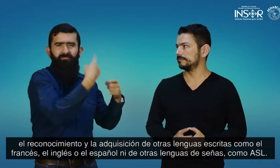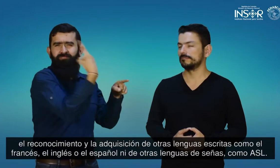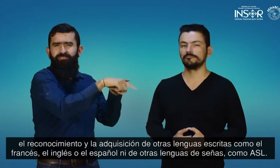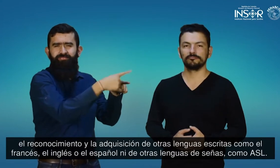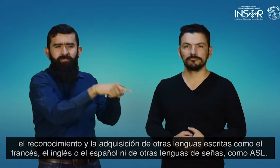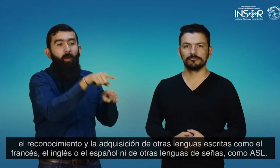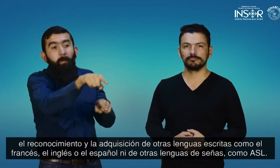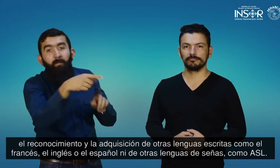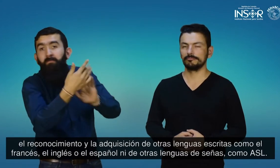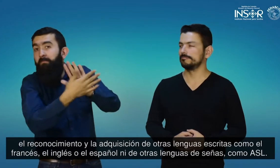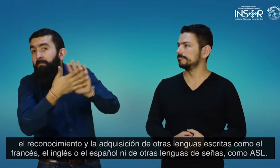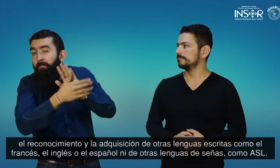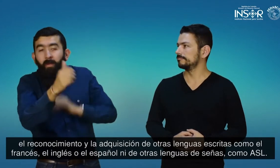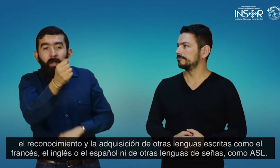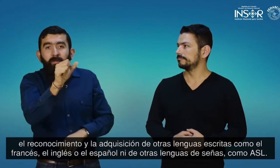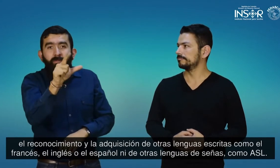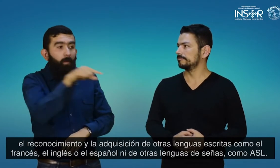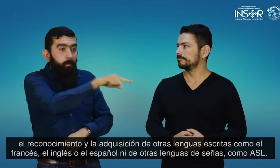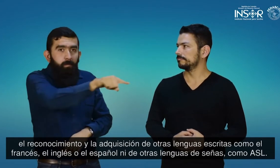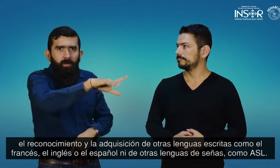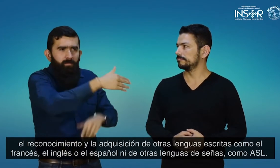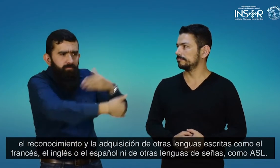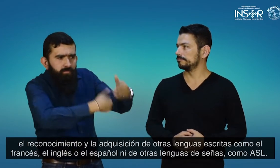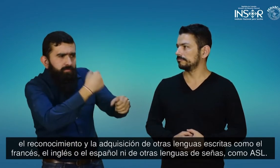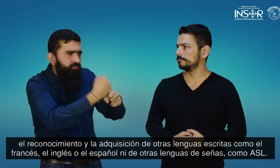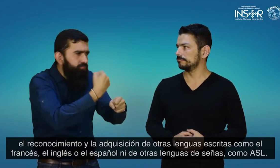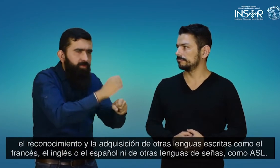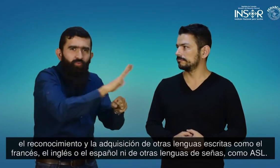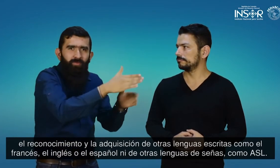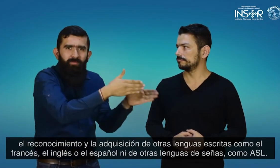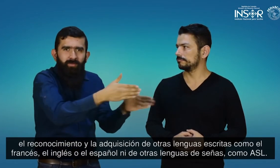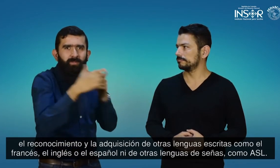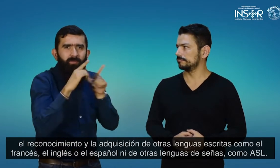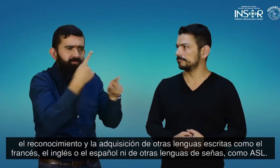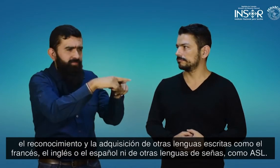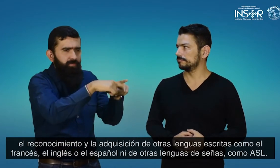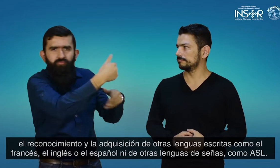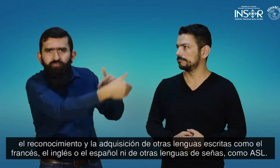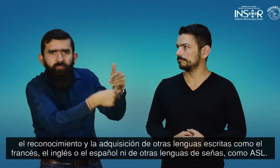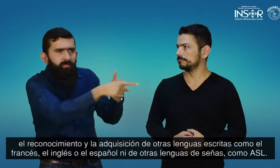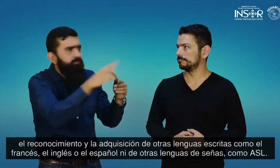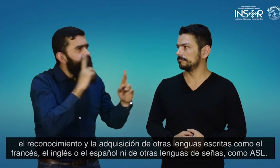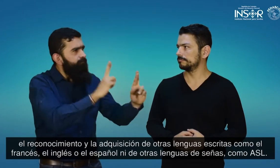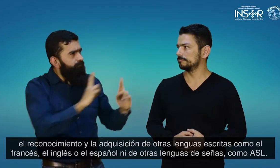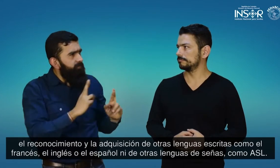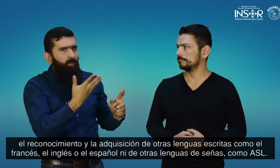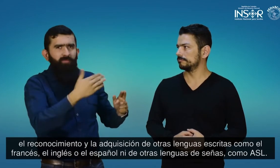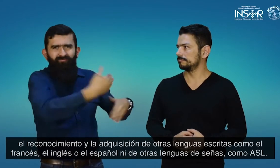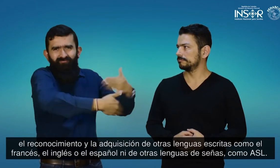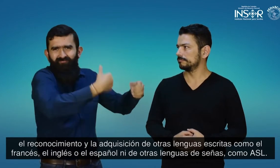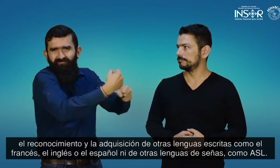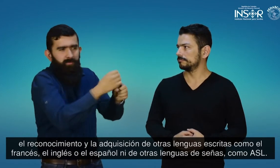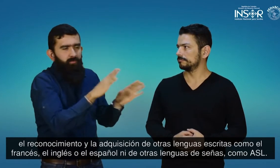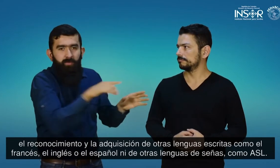el reconocimiento y la adquisición de otras lenguas escritas, como el francés, el inglés o el español,